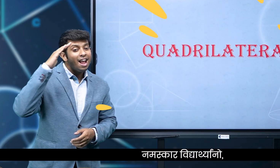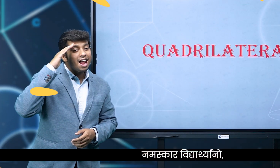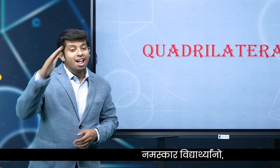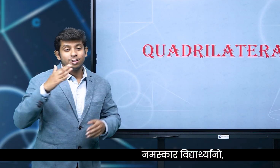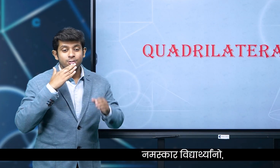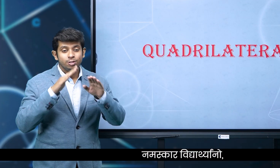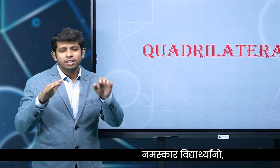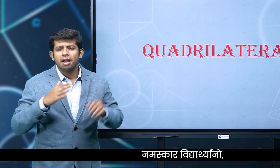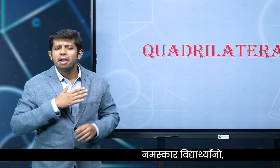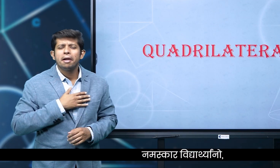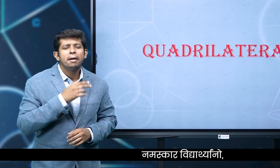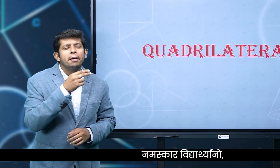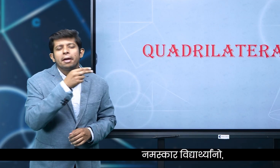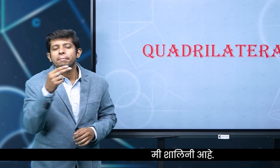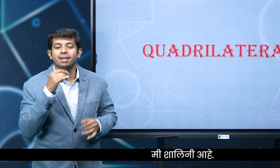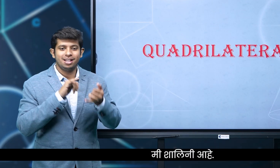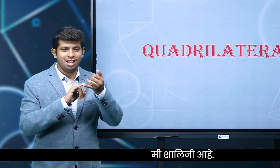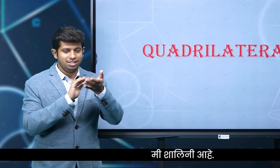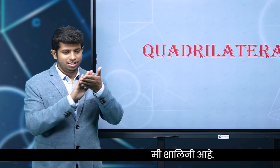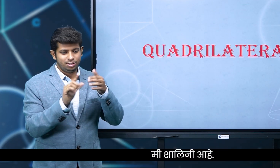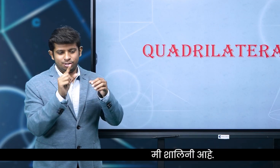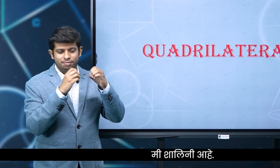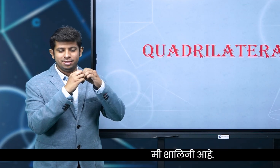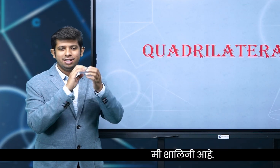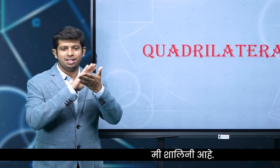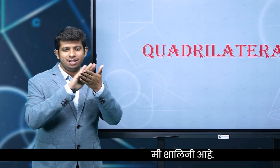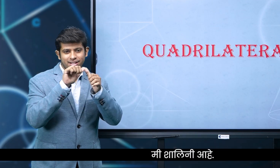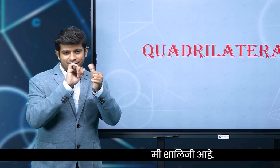नमस्कार विद्यार्थियों, मी शालिनी आहे.